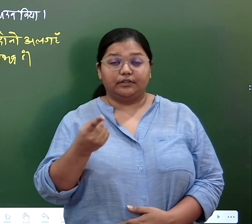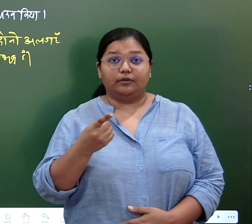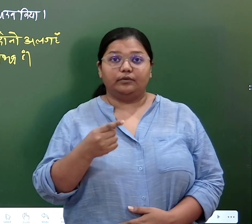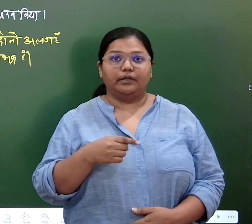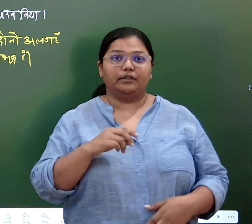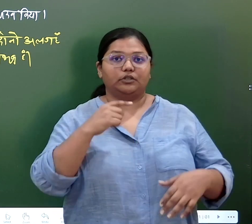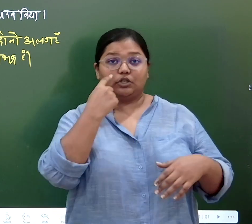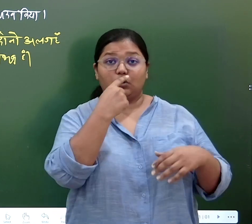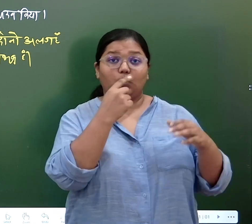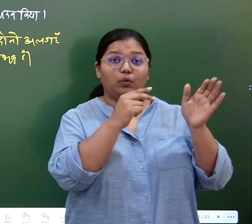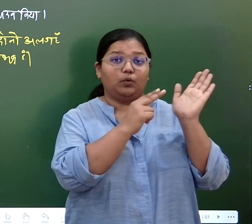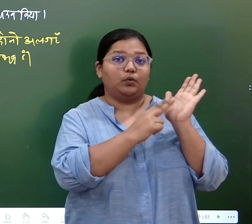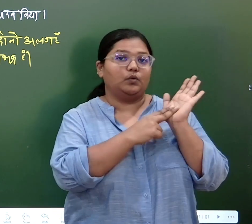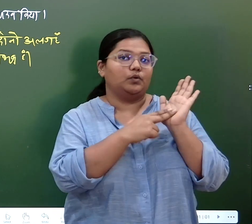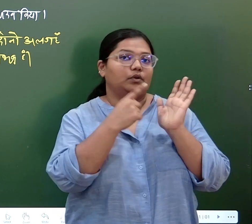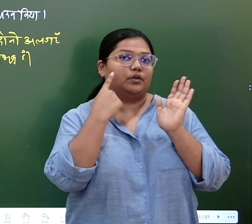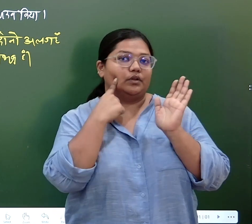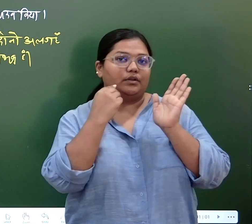निम्बकाचार्य।